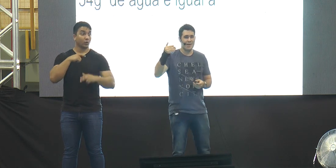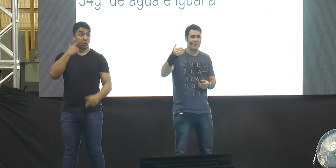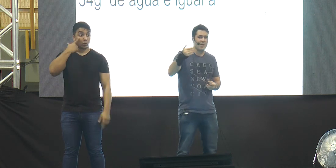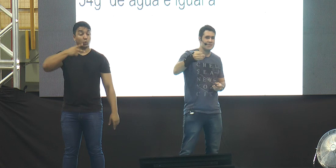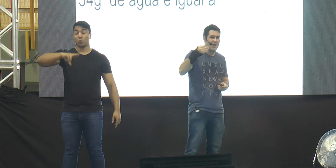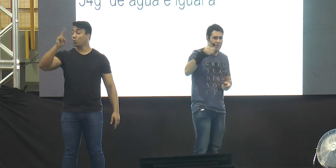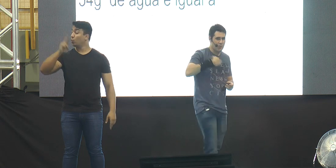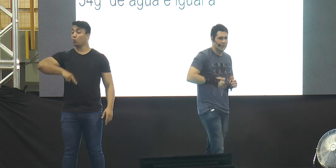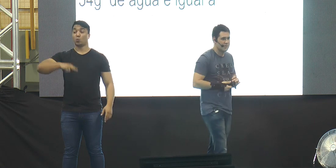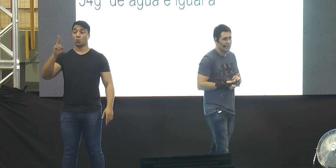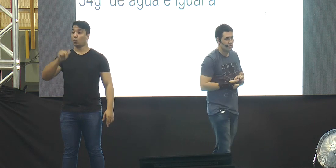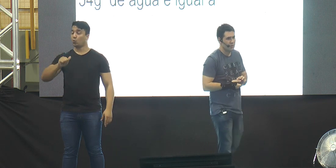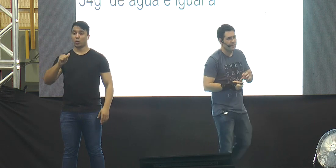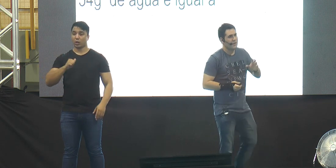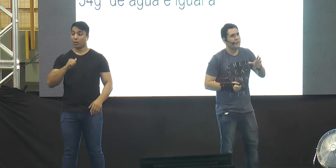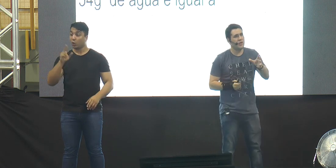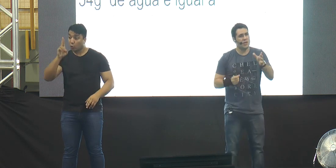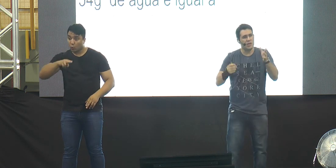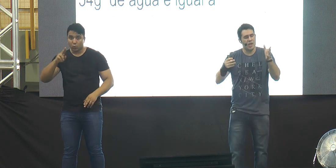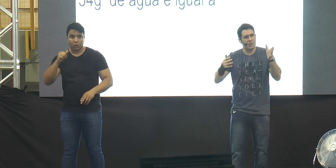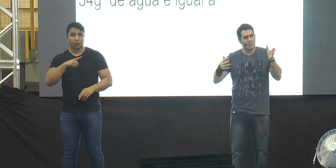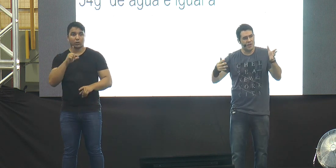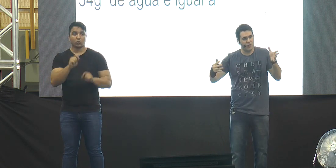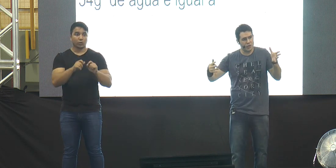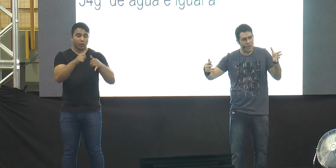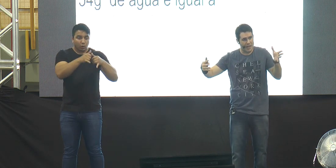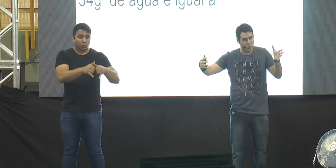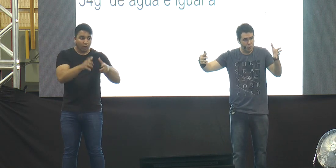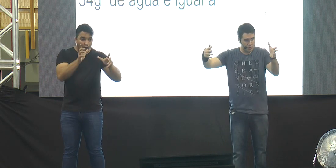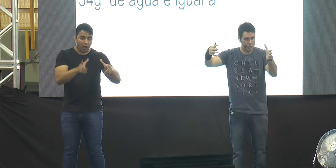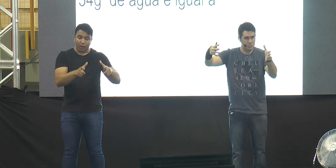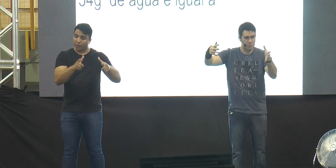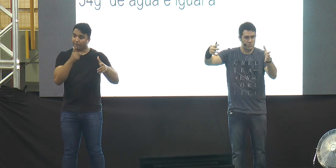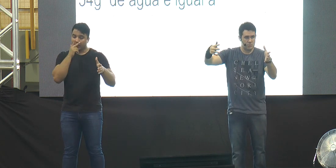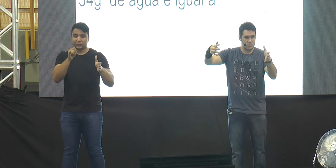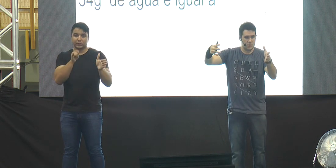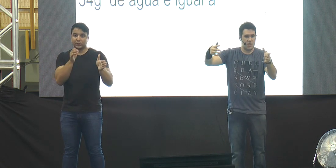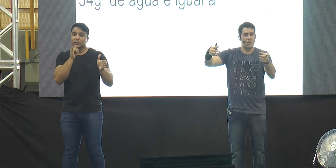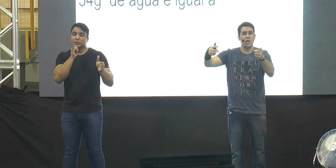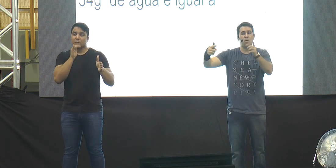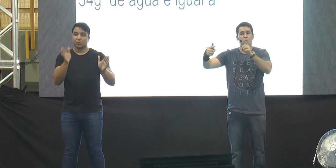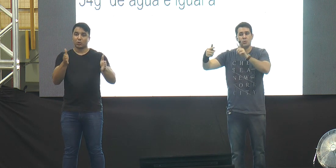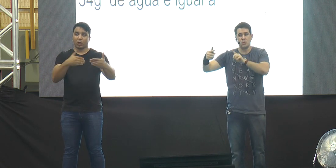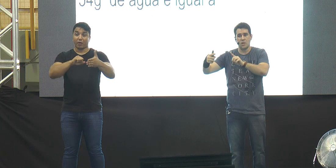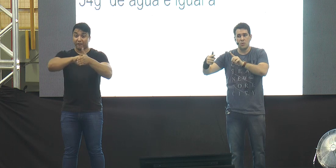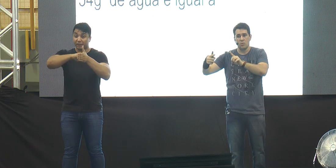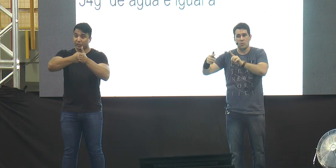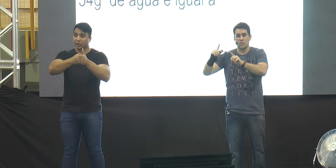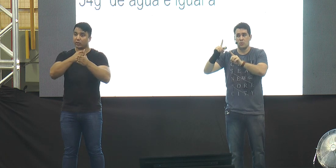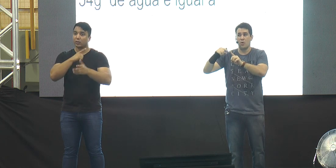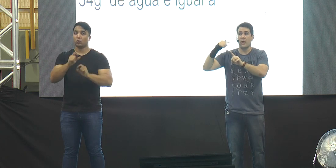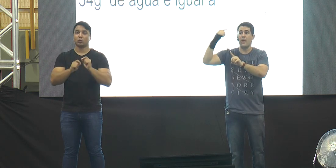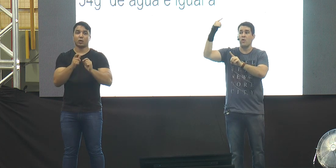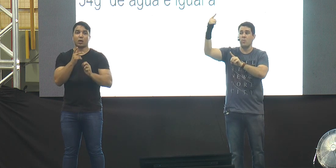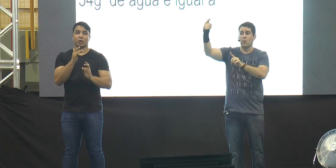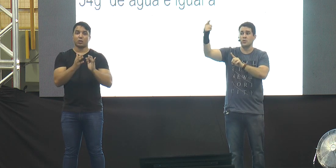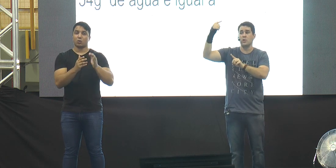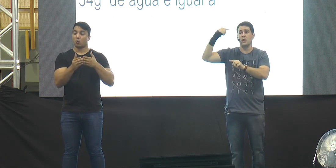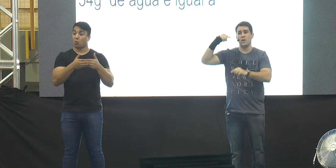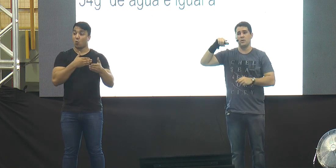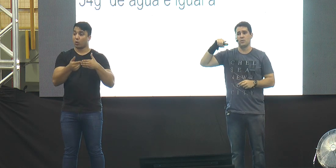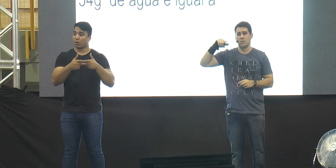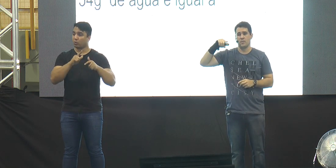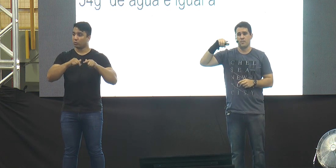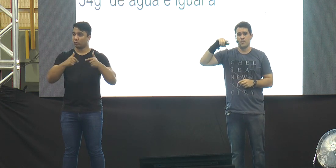nunca, jamais, em hipótese alguma, fique em um ambiente fechado que tenha combustão de qualquer